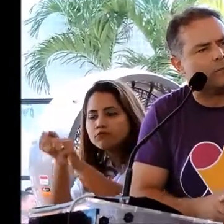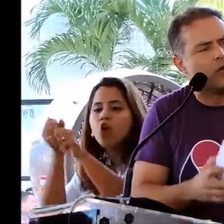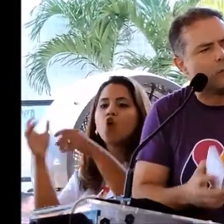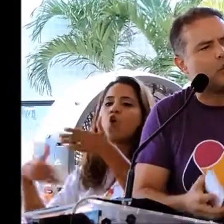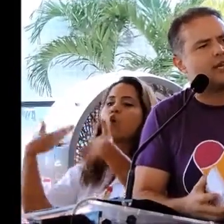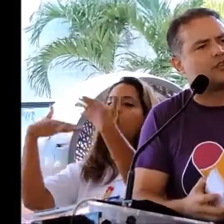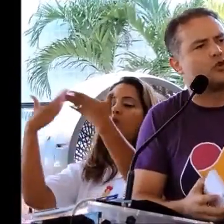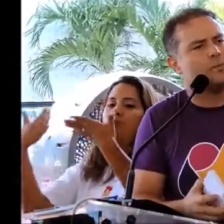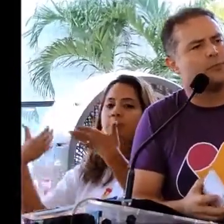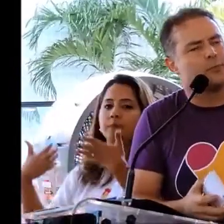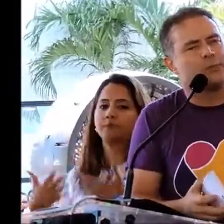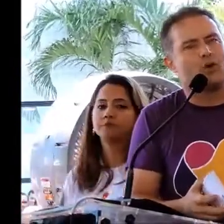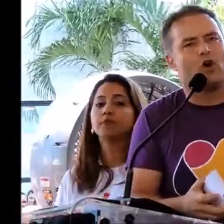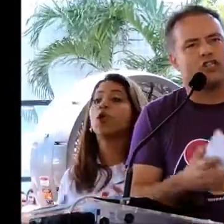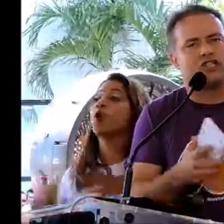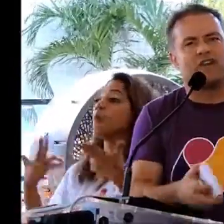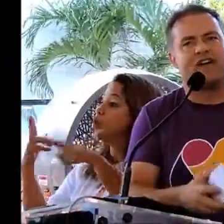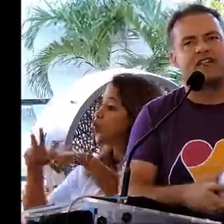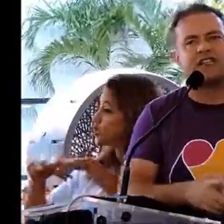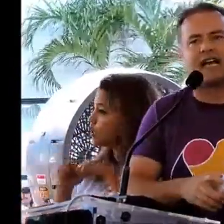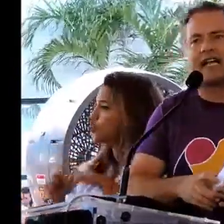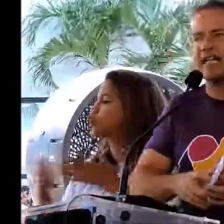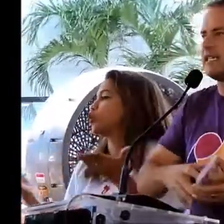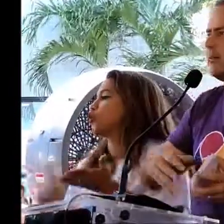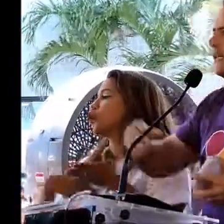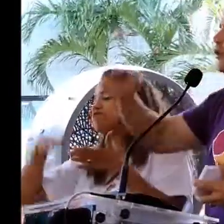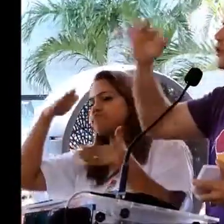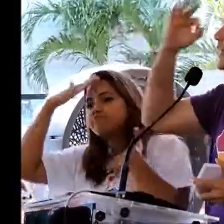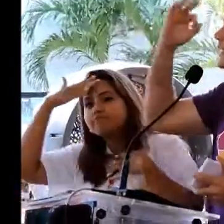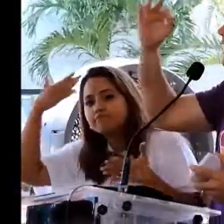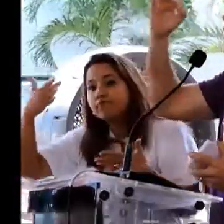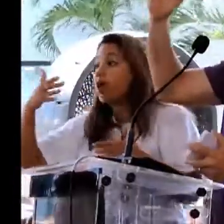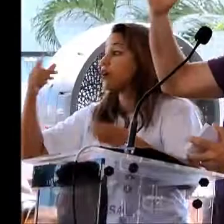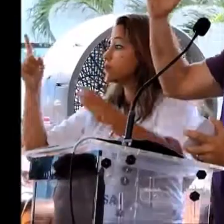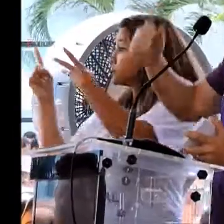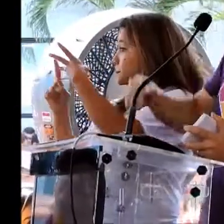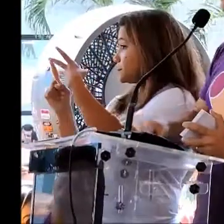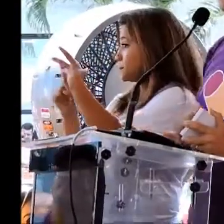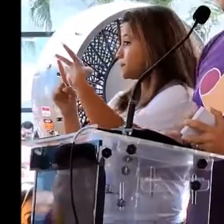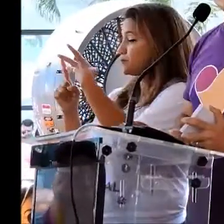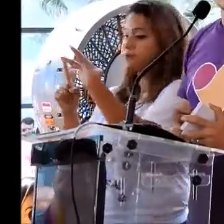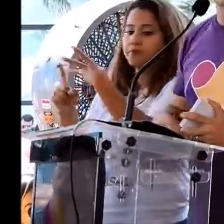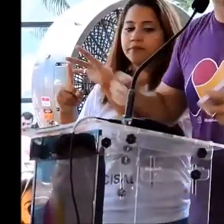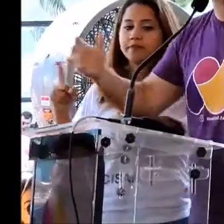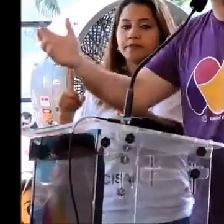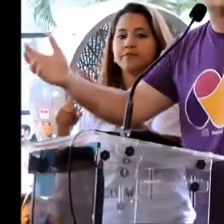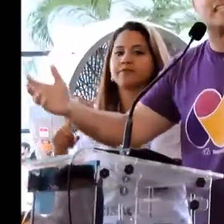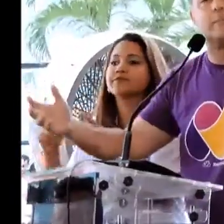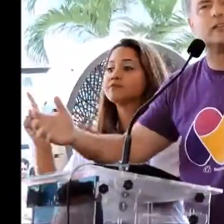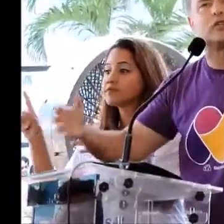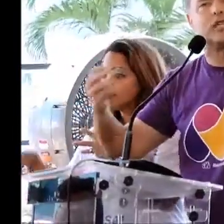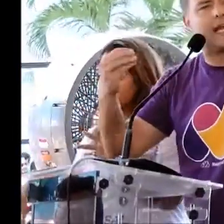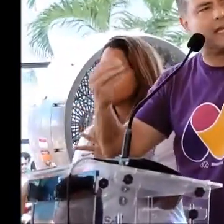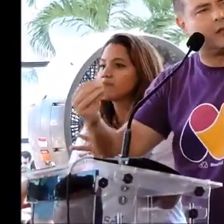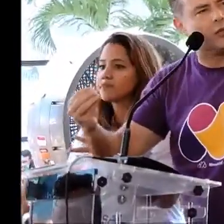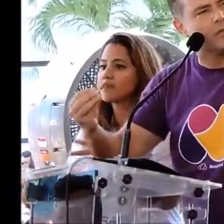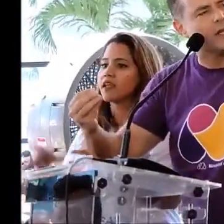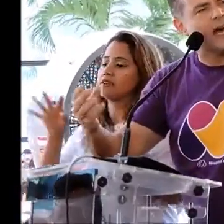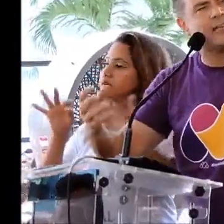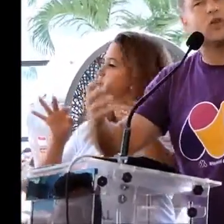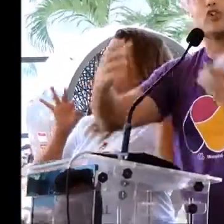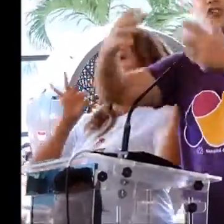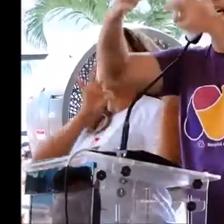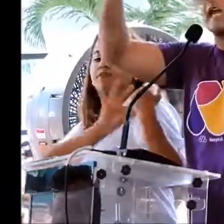melhor caminho. Por isso, hoje eu faço esse agradecimento. E o terceiro agradecimento é um agradecimento